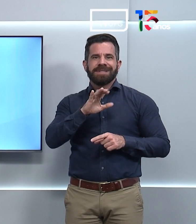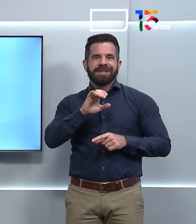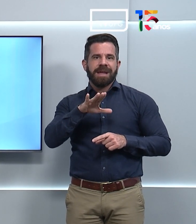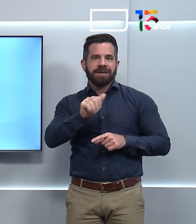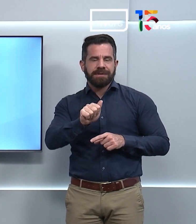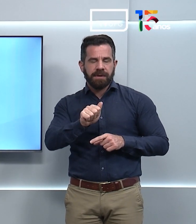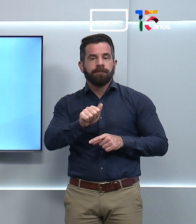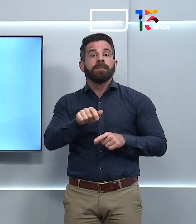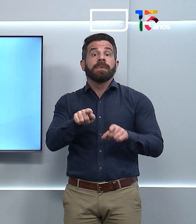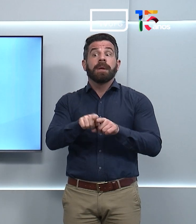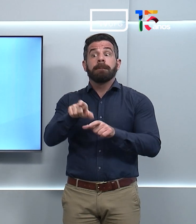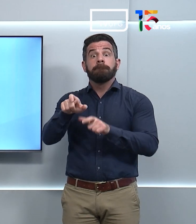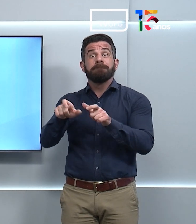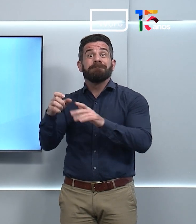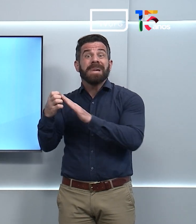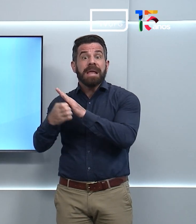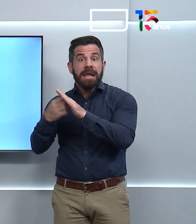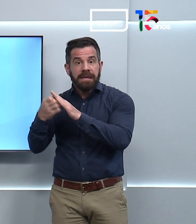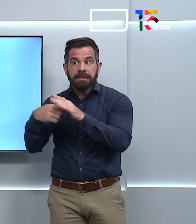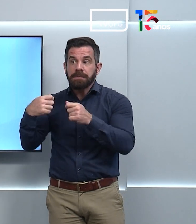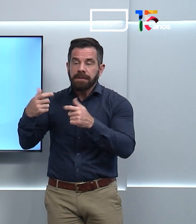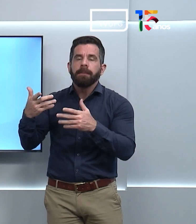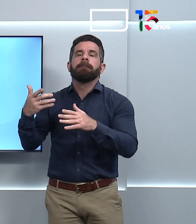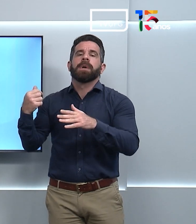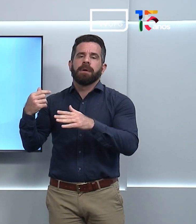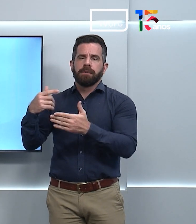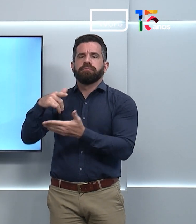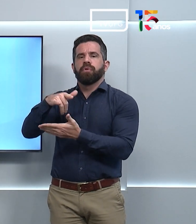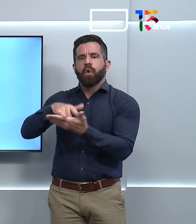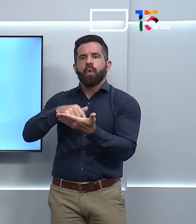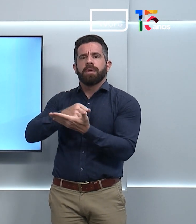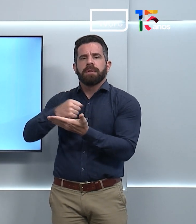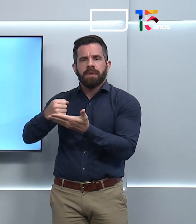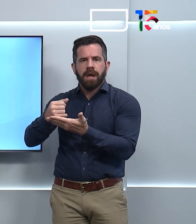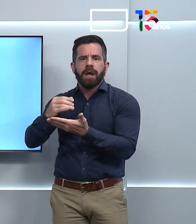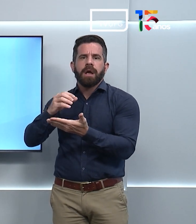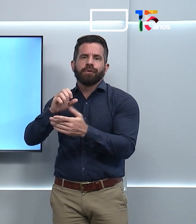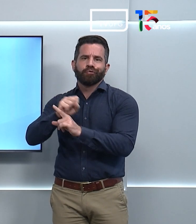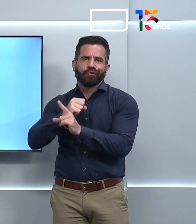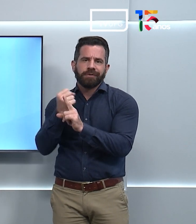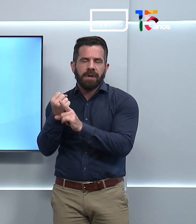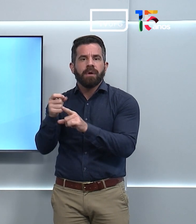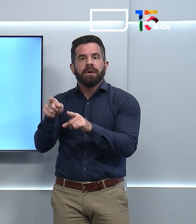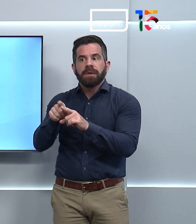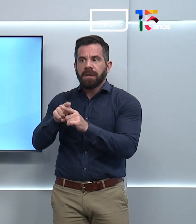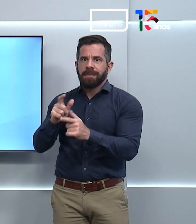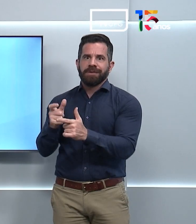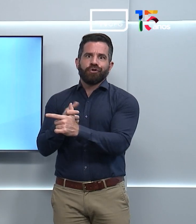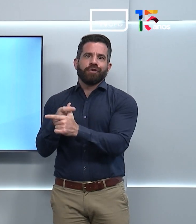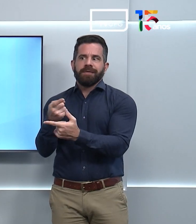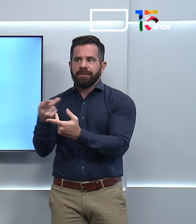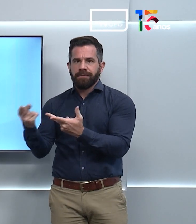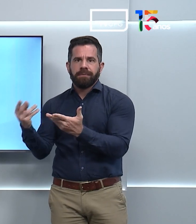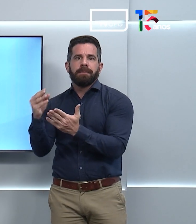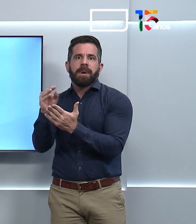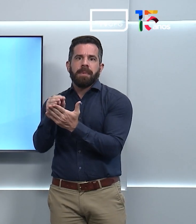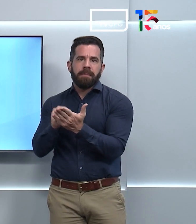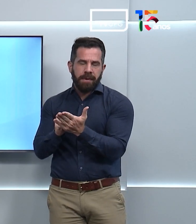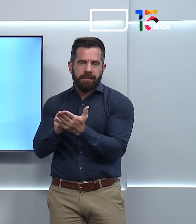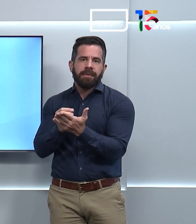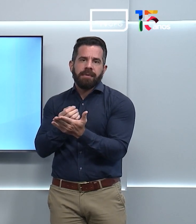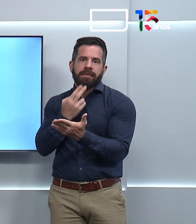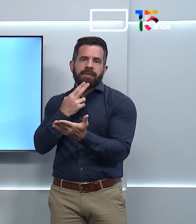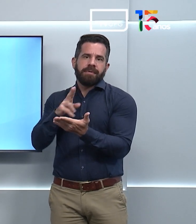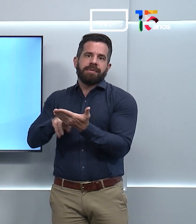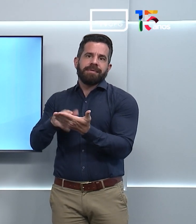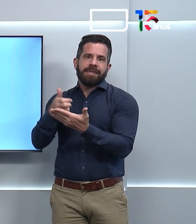precisam apresentar contrato social, balanço patrimonial e também declaração de dificuldades financeiras. Então,